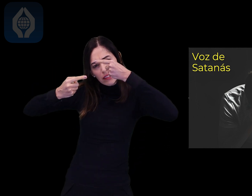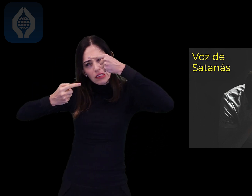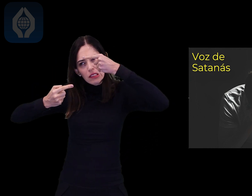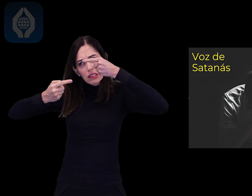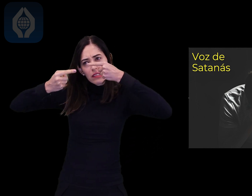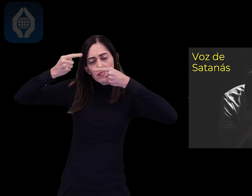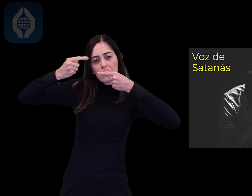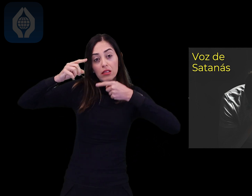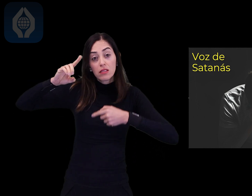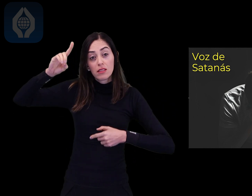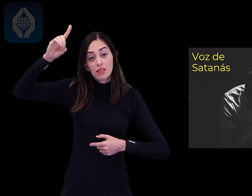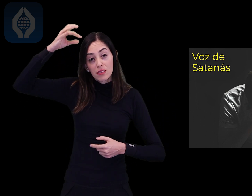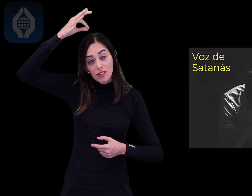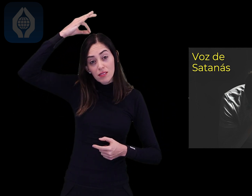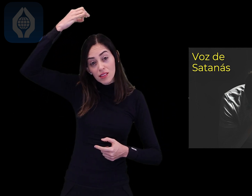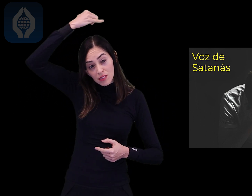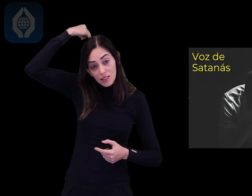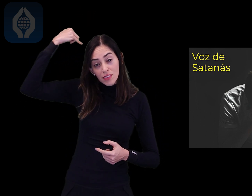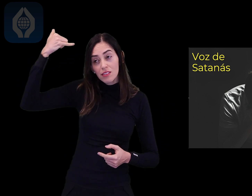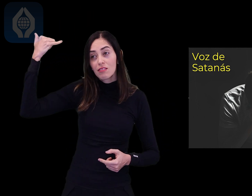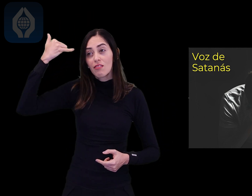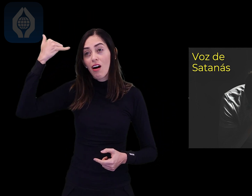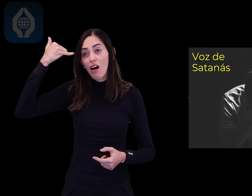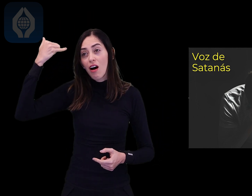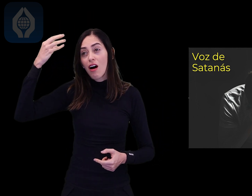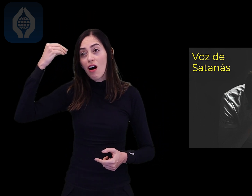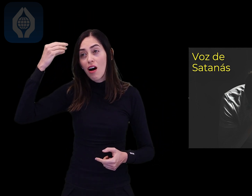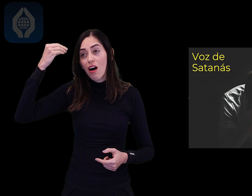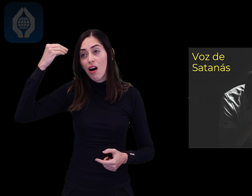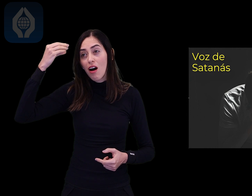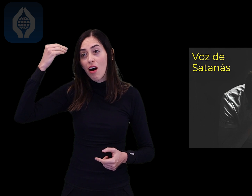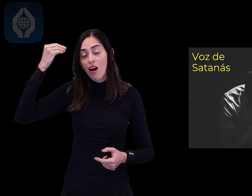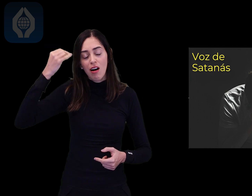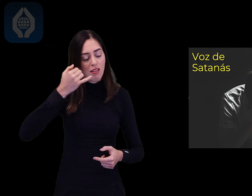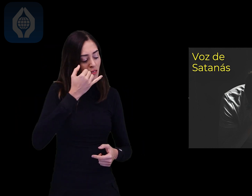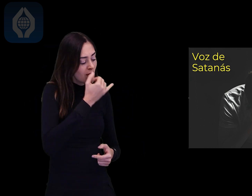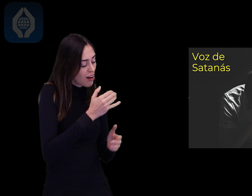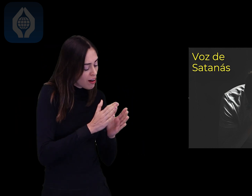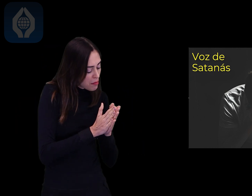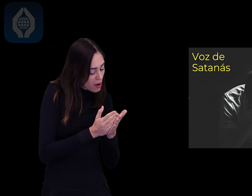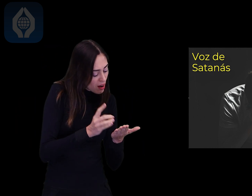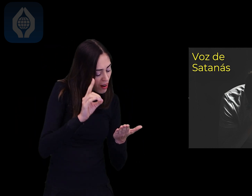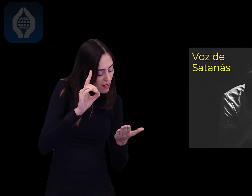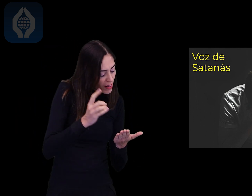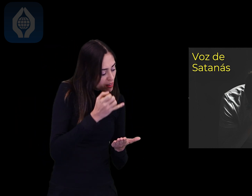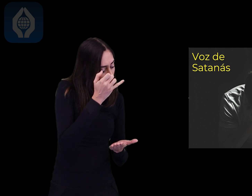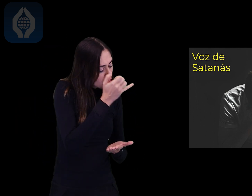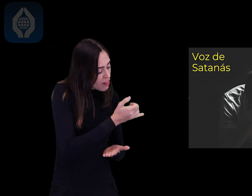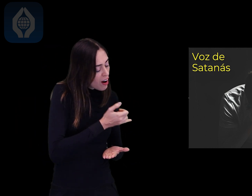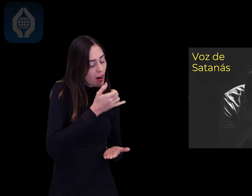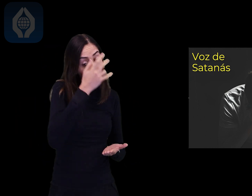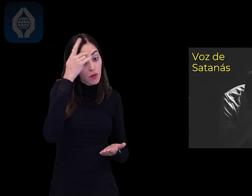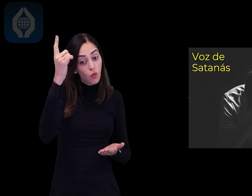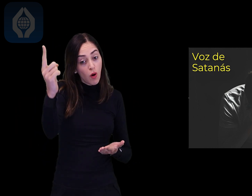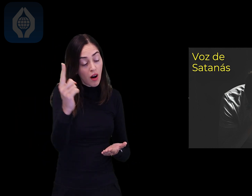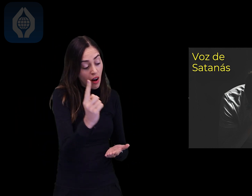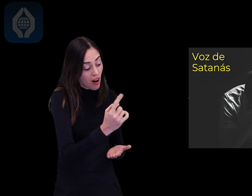conosco em nossas mentes, querendo nossa atenção. Ele fala conosco através da palavra de Deus e de outras